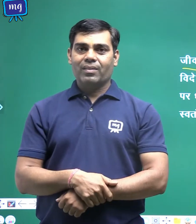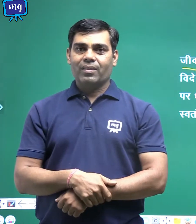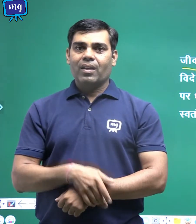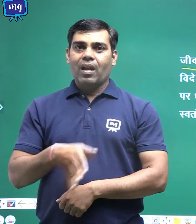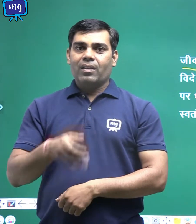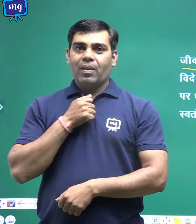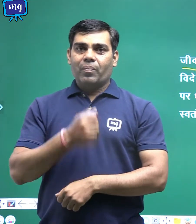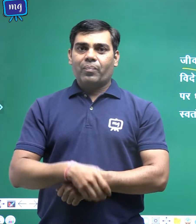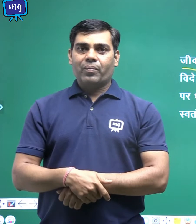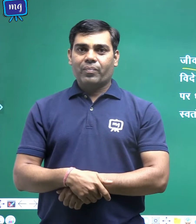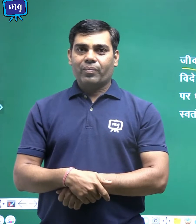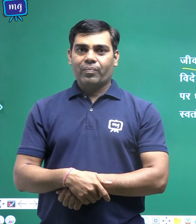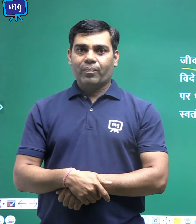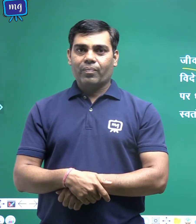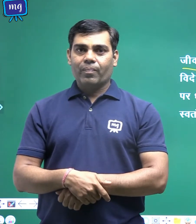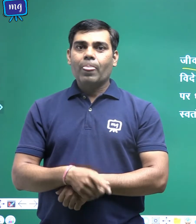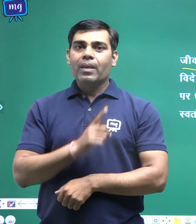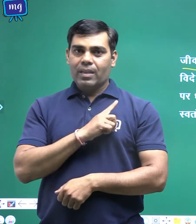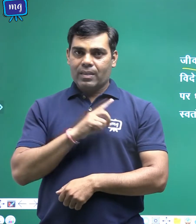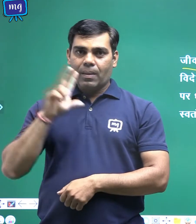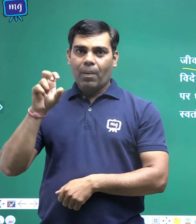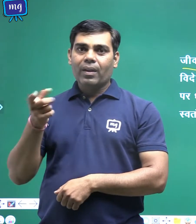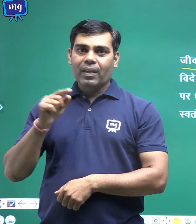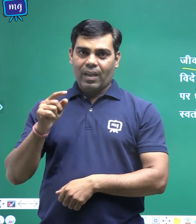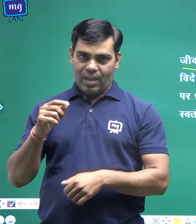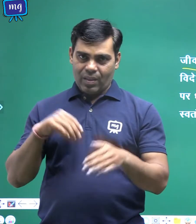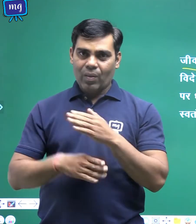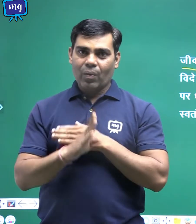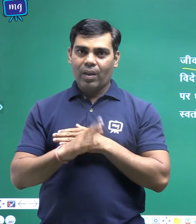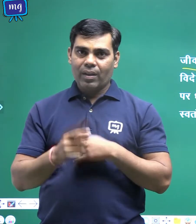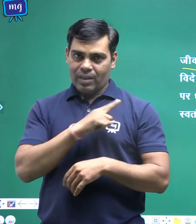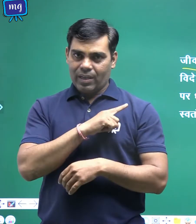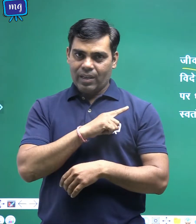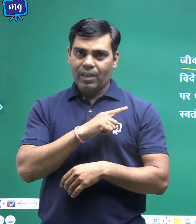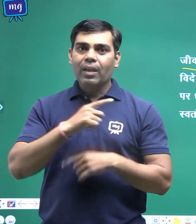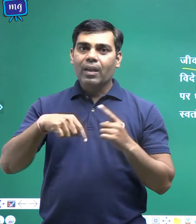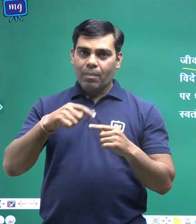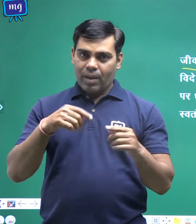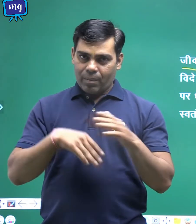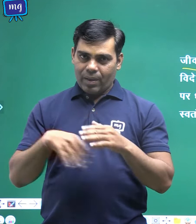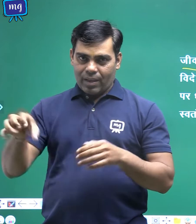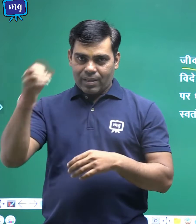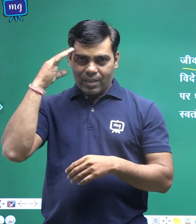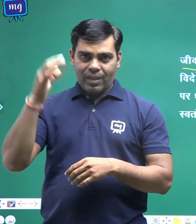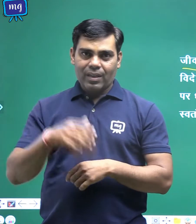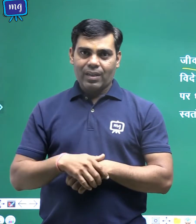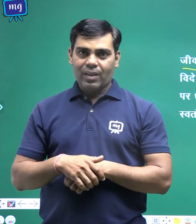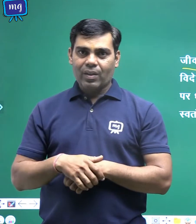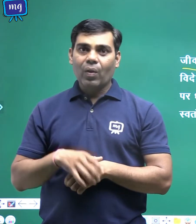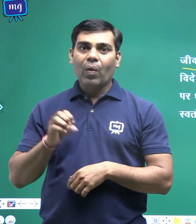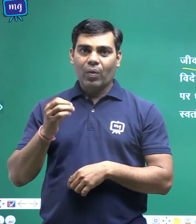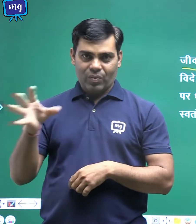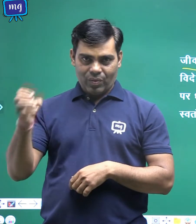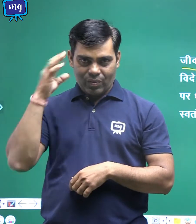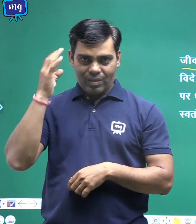आज हम इस पाठ के दौरान इन्हीं के बारे में जानेंगे और समझेंगे,